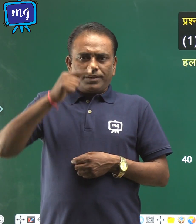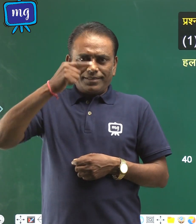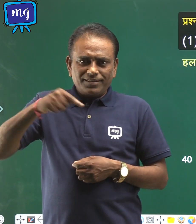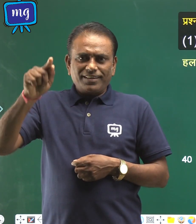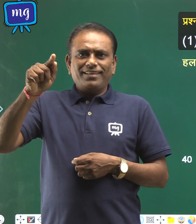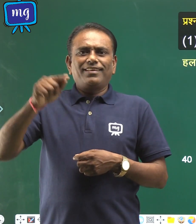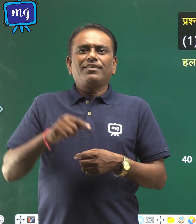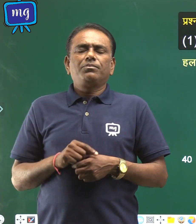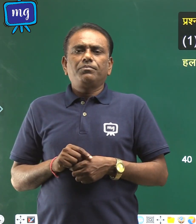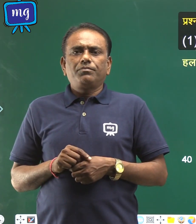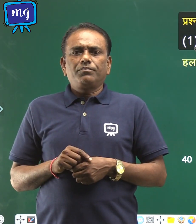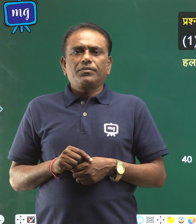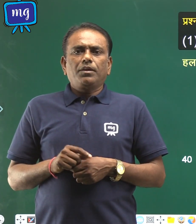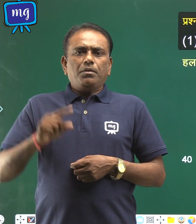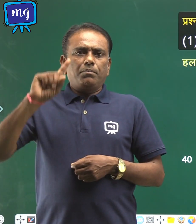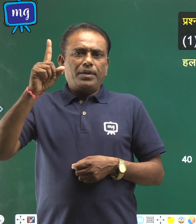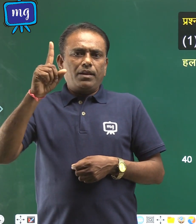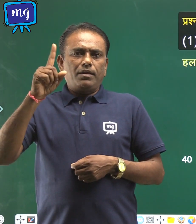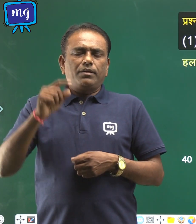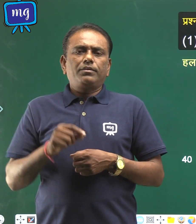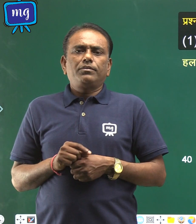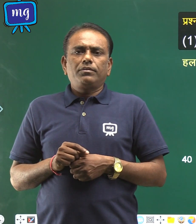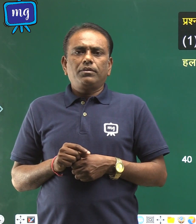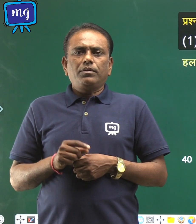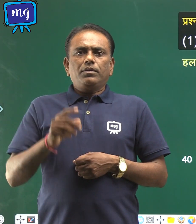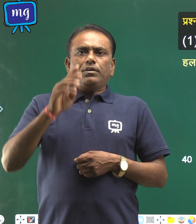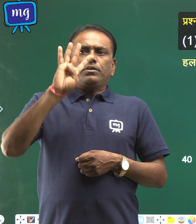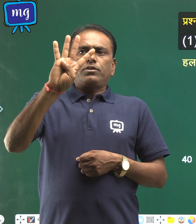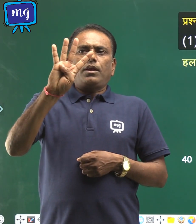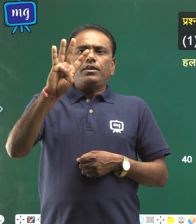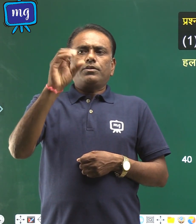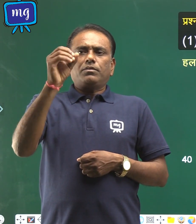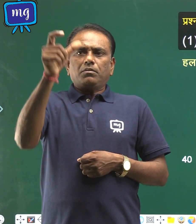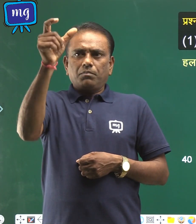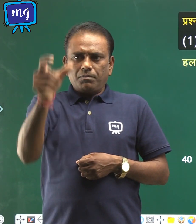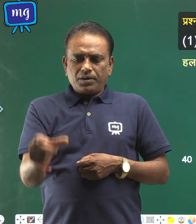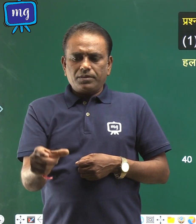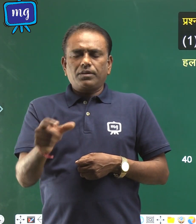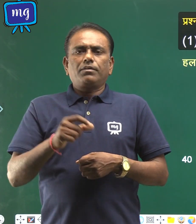सही है? पहला, 40 व्यक्ति